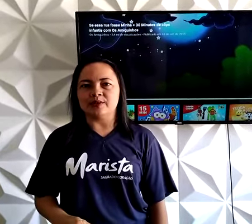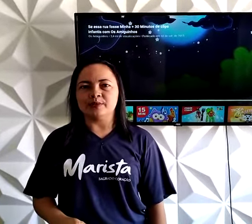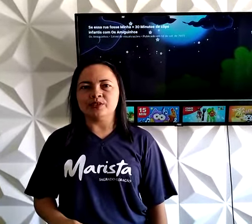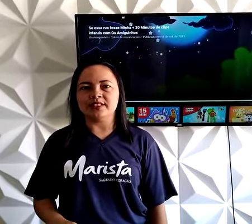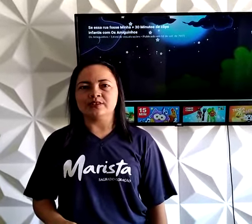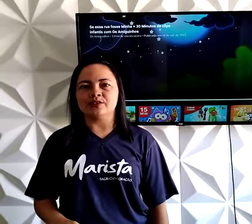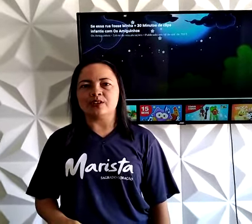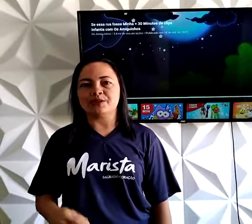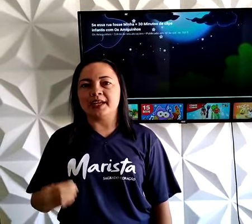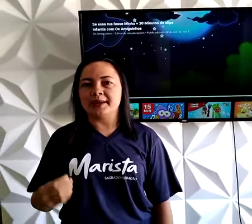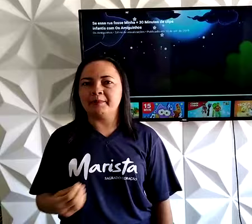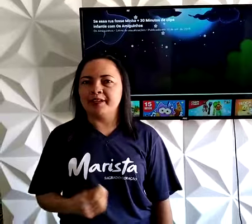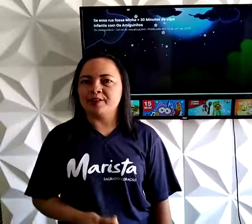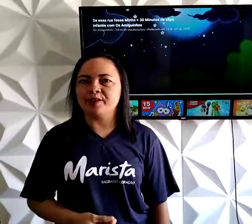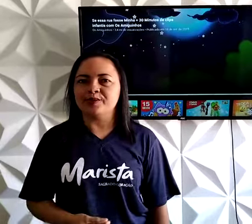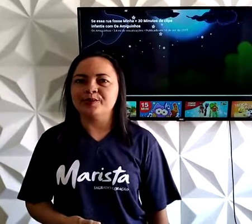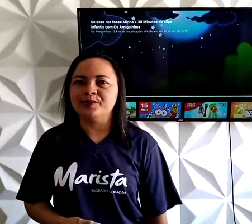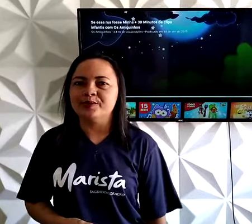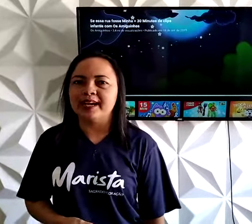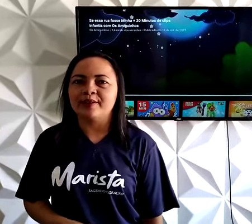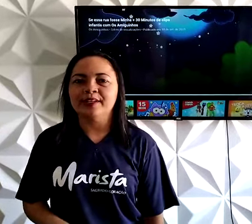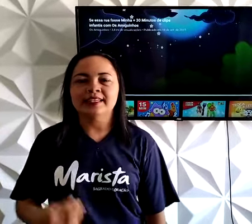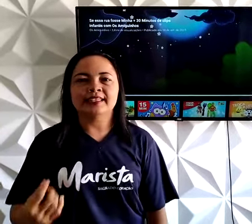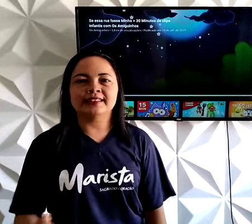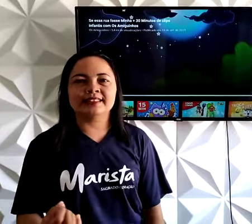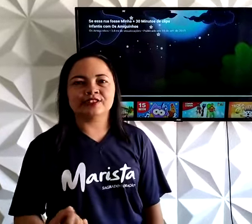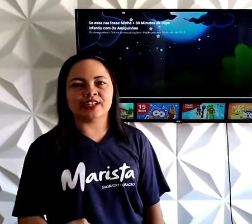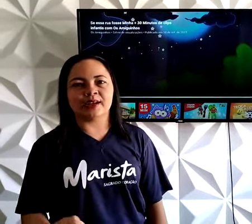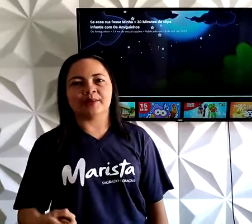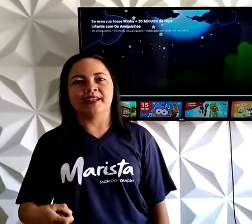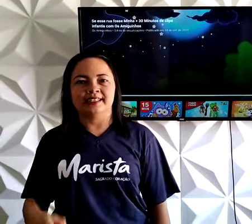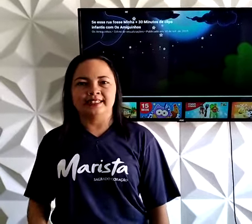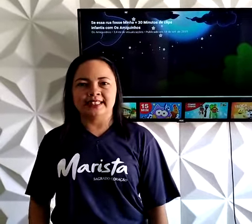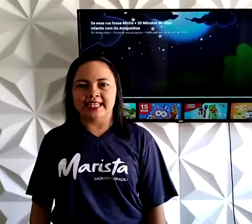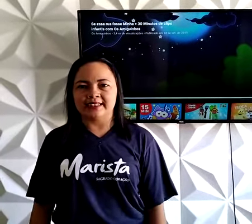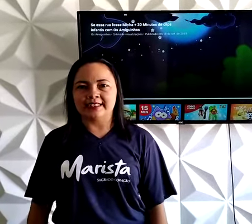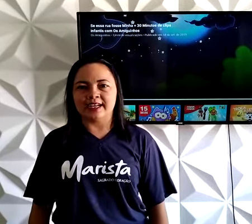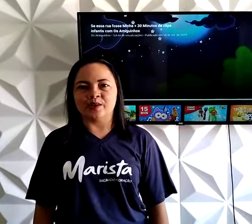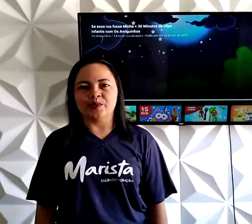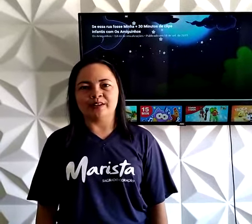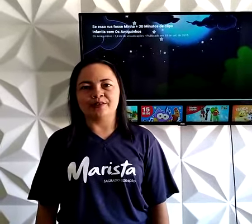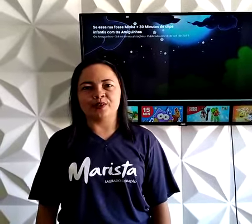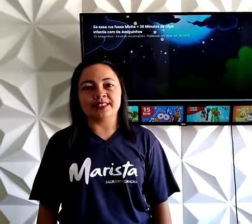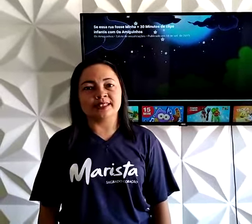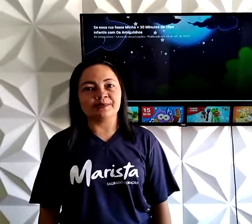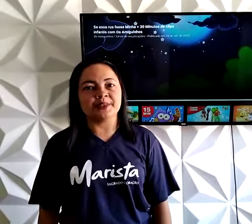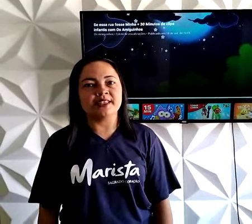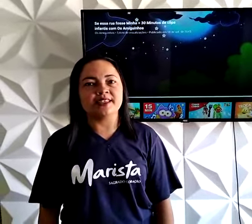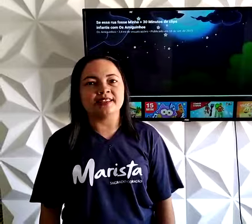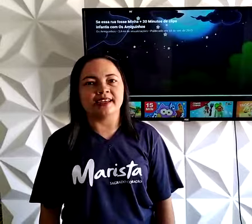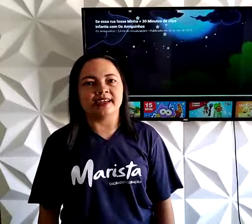uma música do nosso repertório cultural que se chama Se Essa Rua Fosse